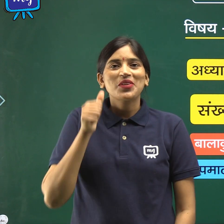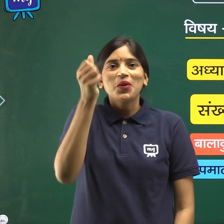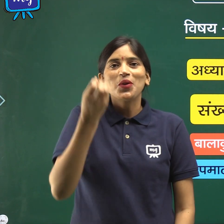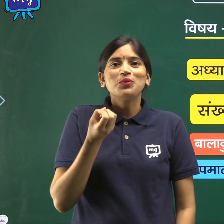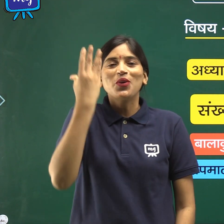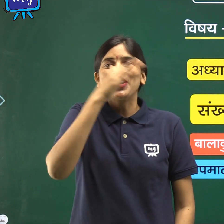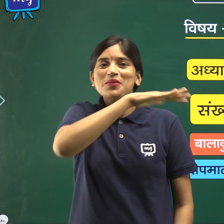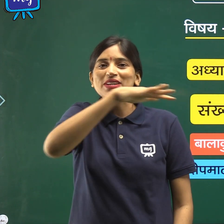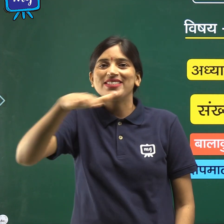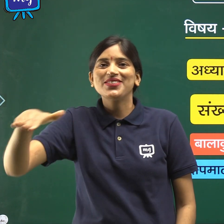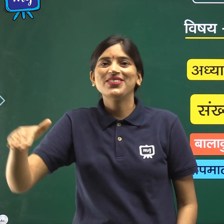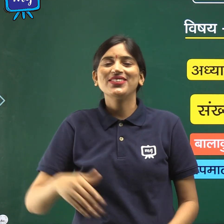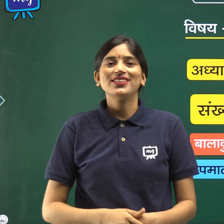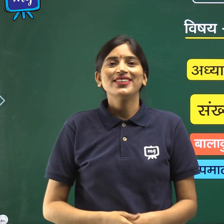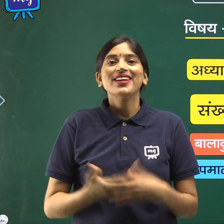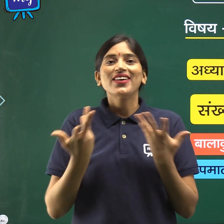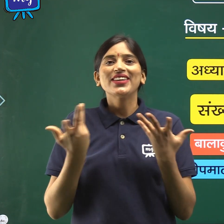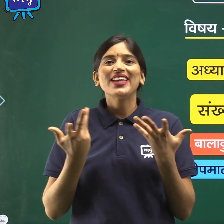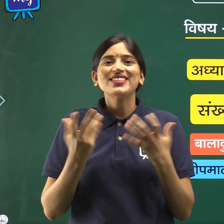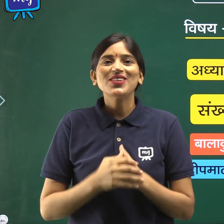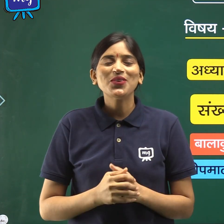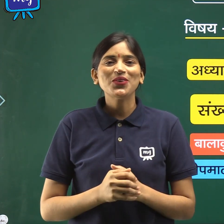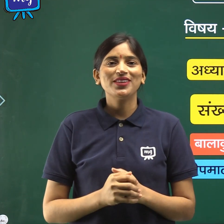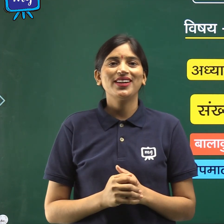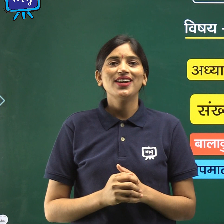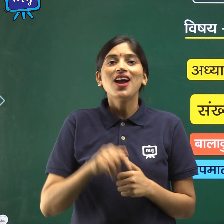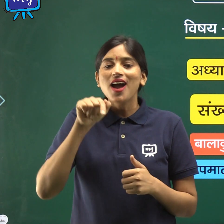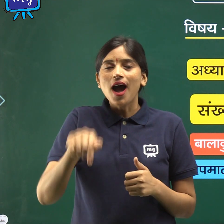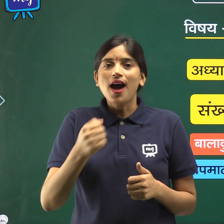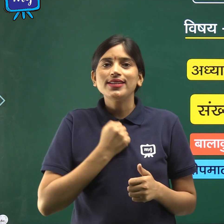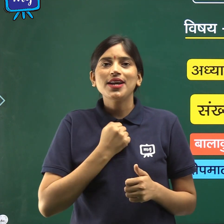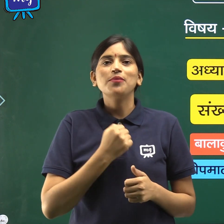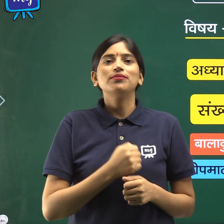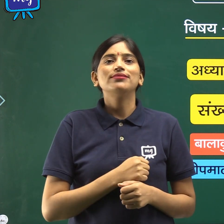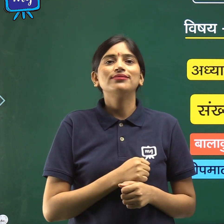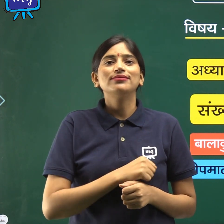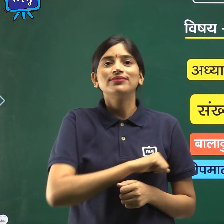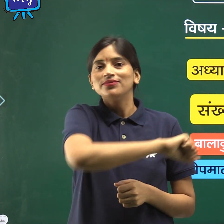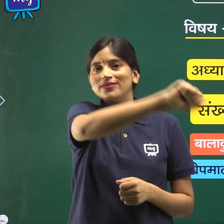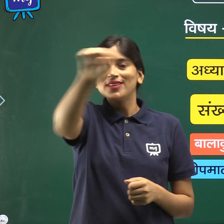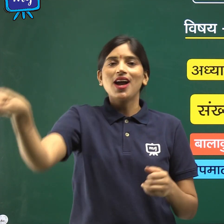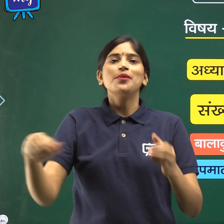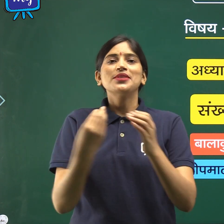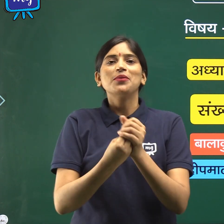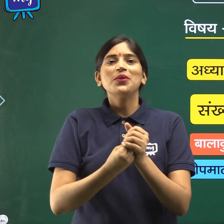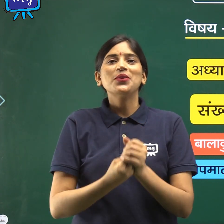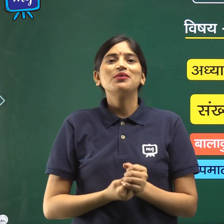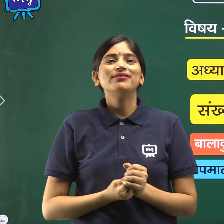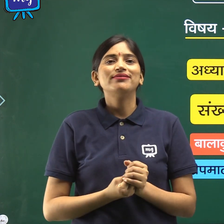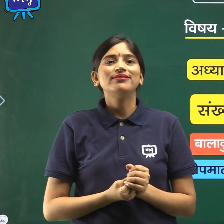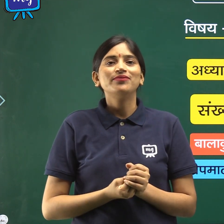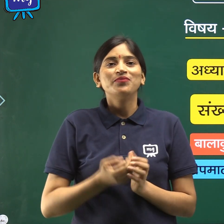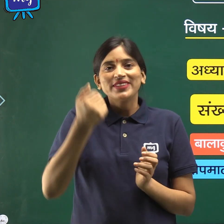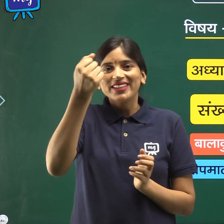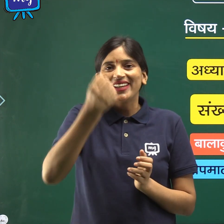गुड मॉर्निंग बच्चों, कैसे हो? आज हम आप सबको